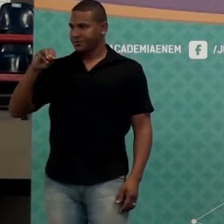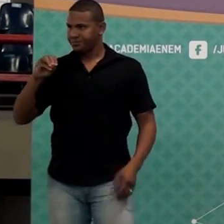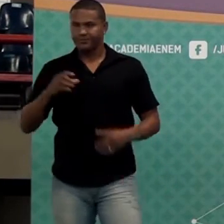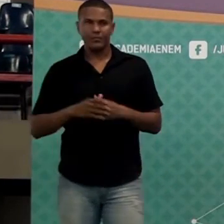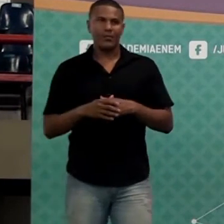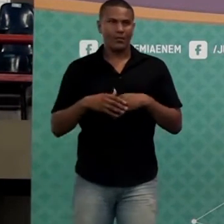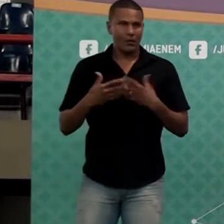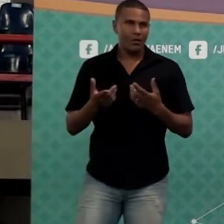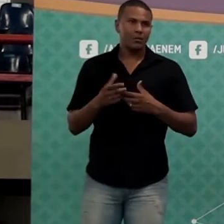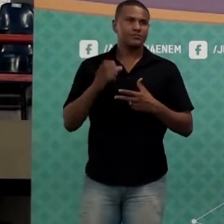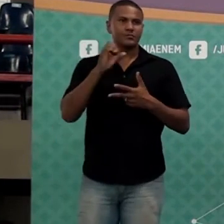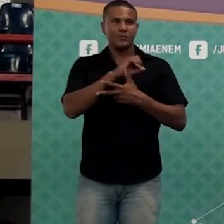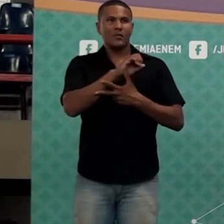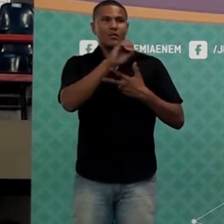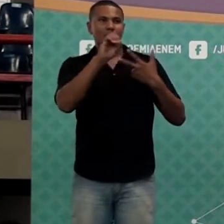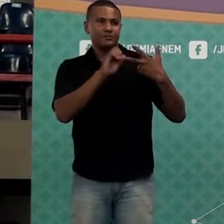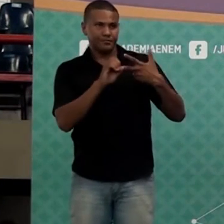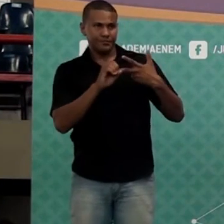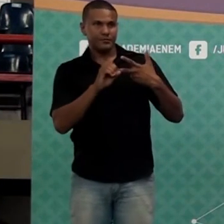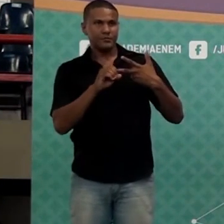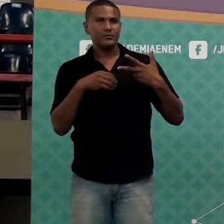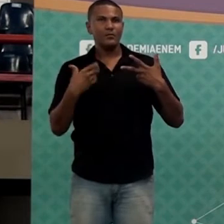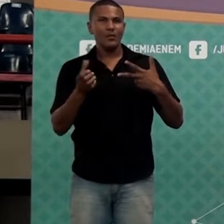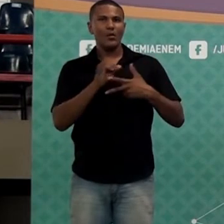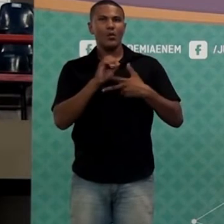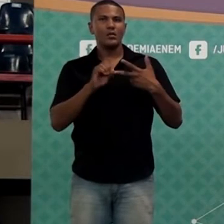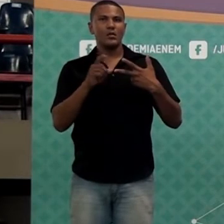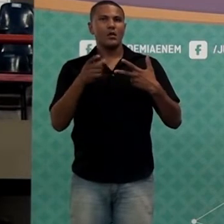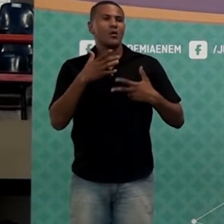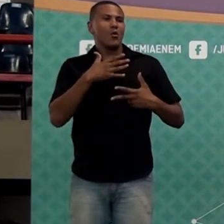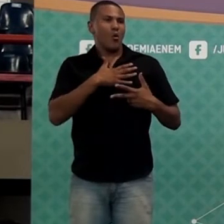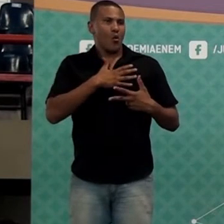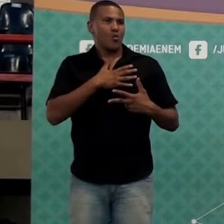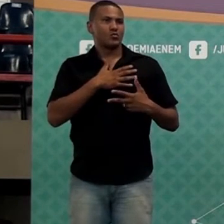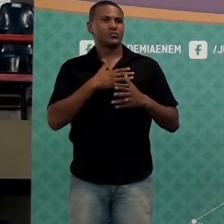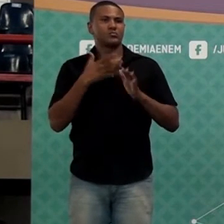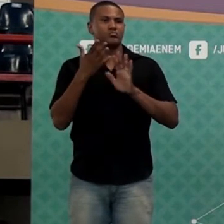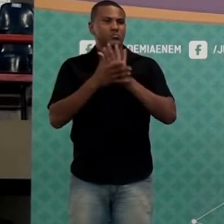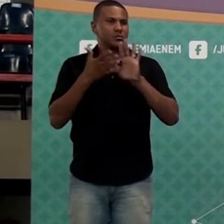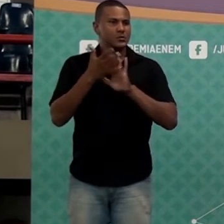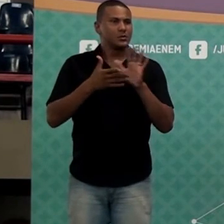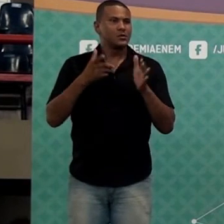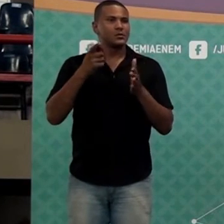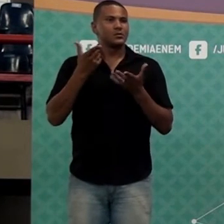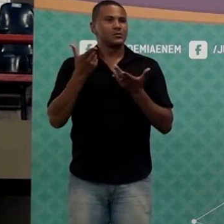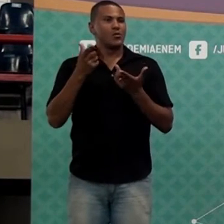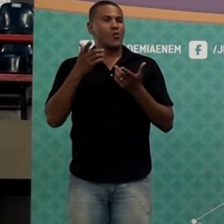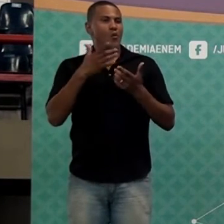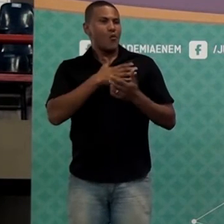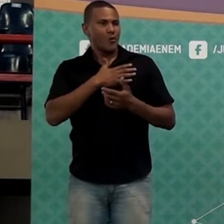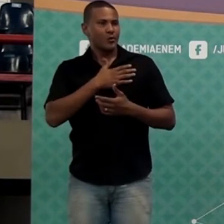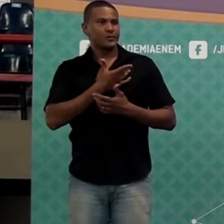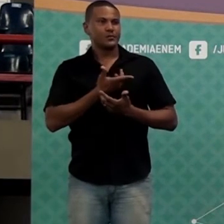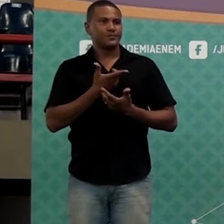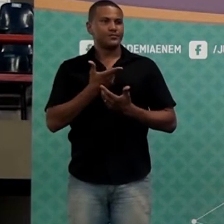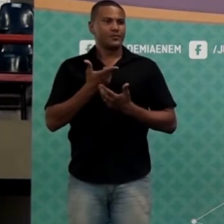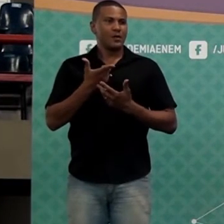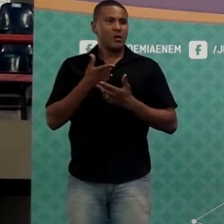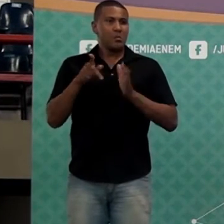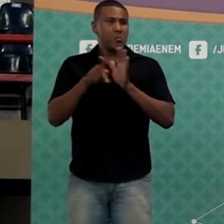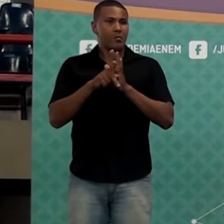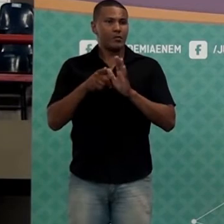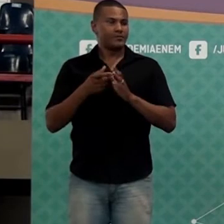artigos, gosta de conceitos. Um dos conceitos do Estado Nacional Moderno é chamar ele